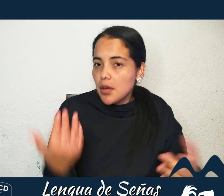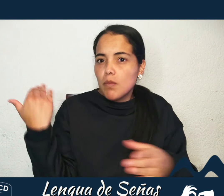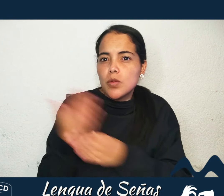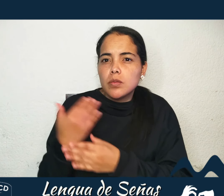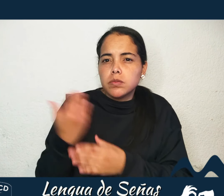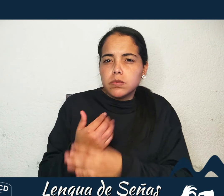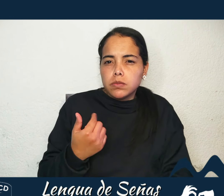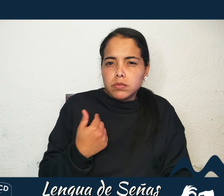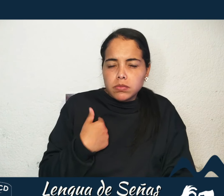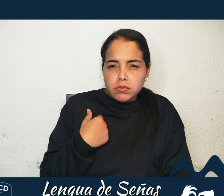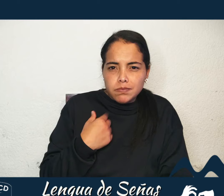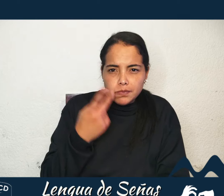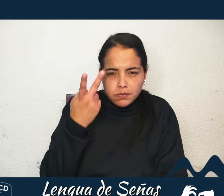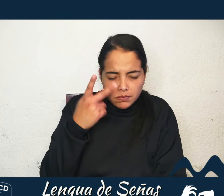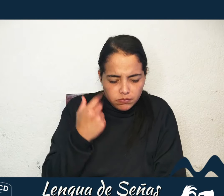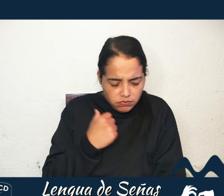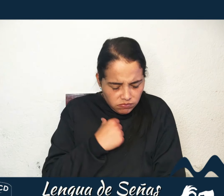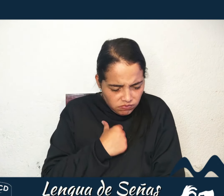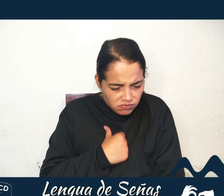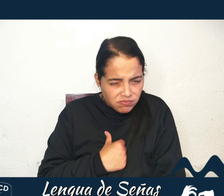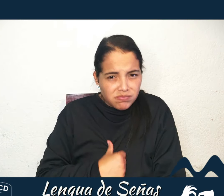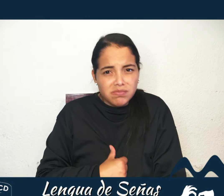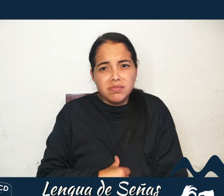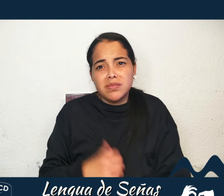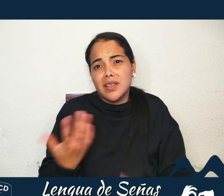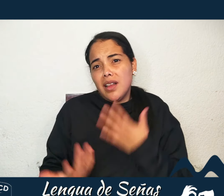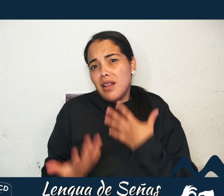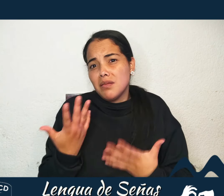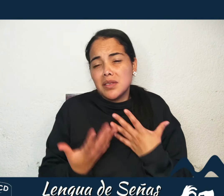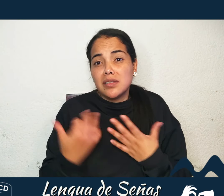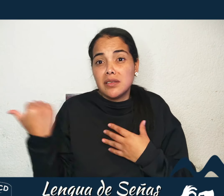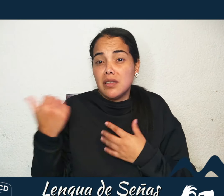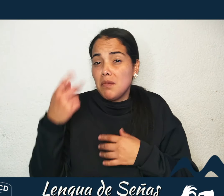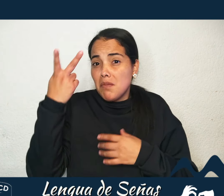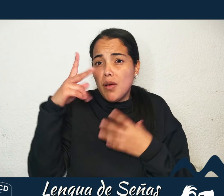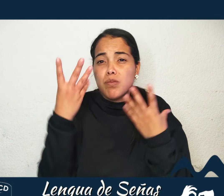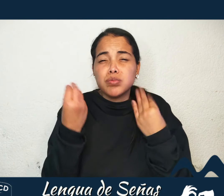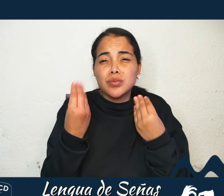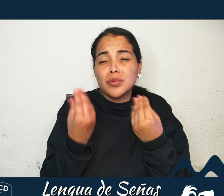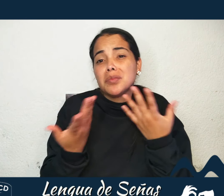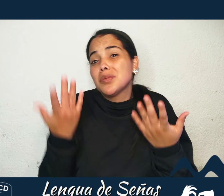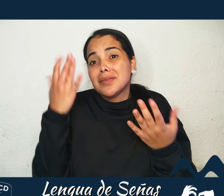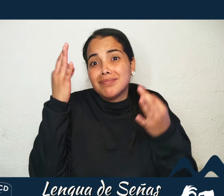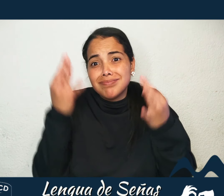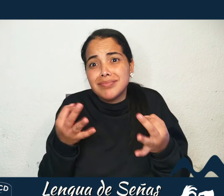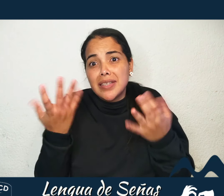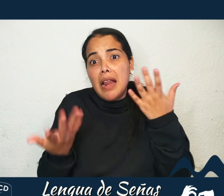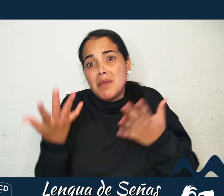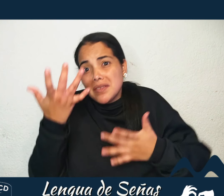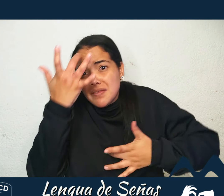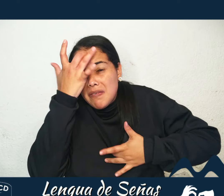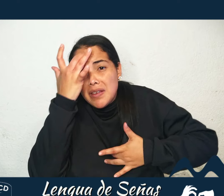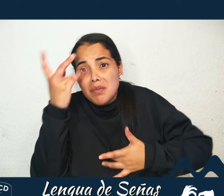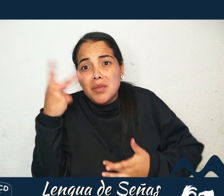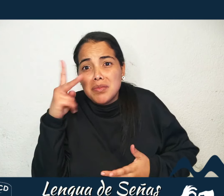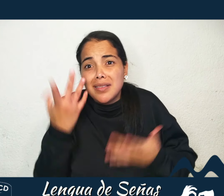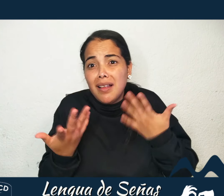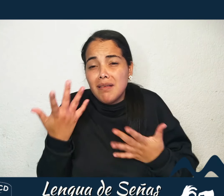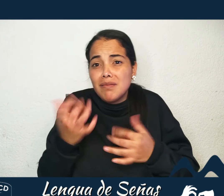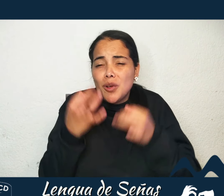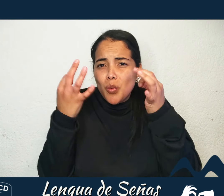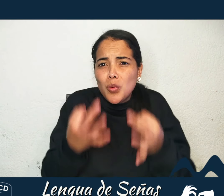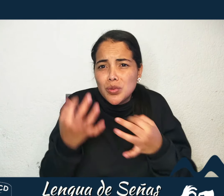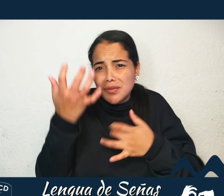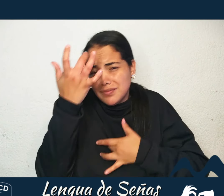menciona, podría haber sido alguna enfermedad, alguna afección en su cuerpo. No sabemos con seguridad. Pero